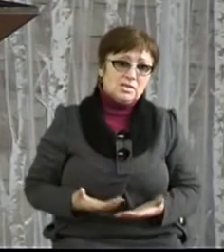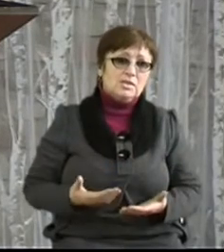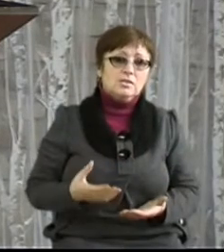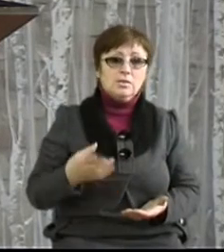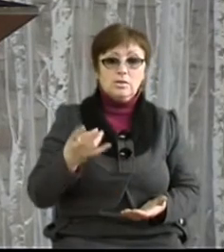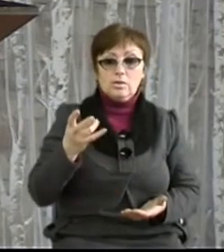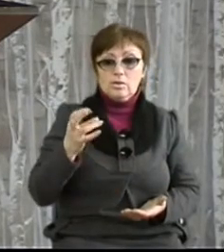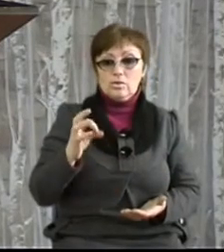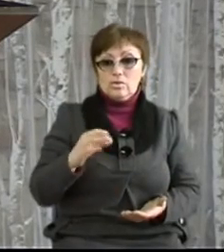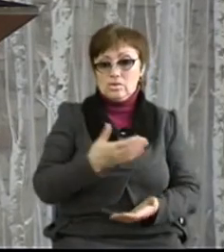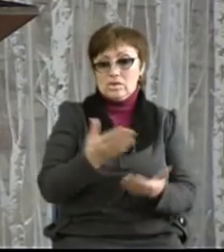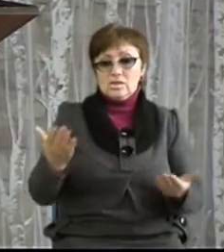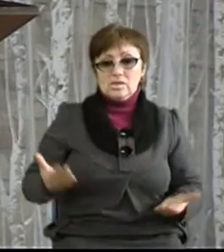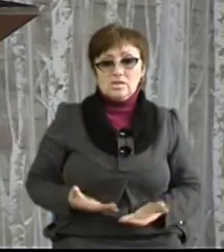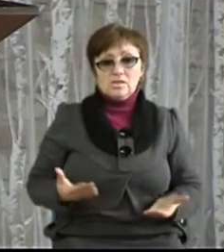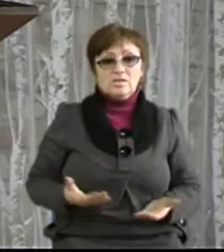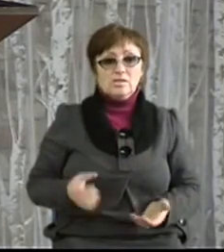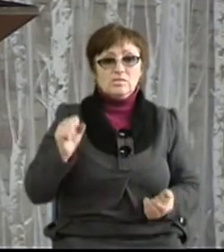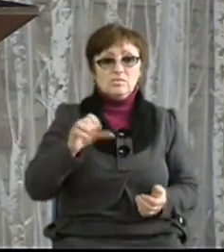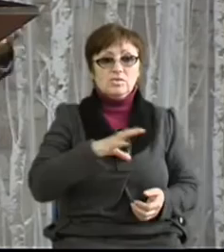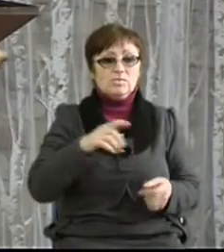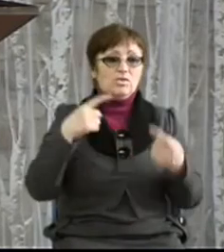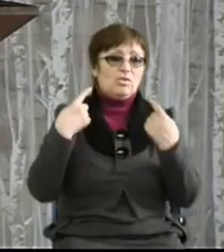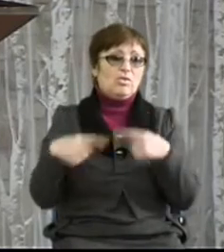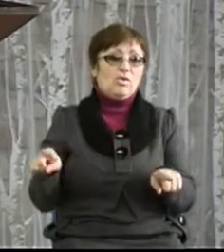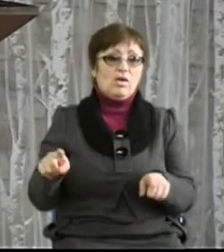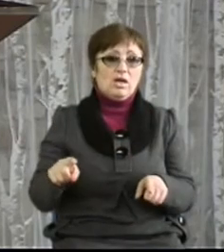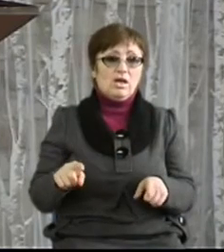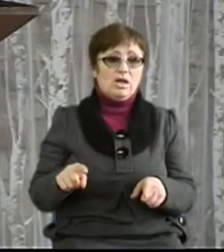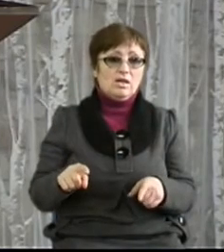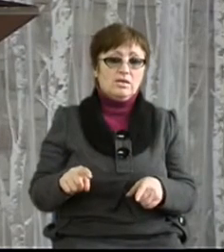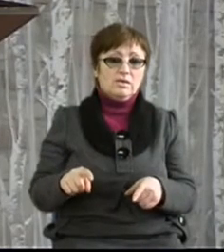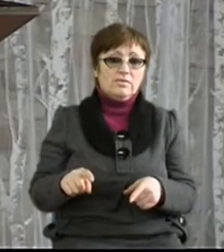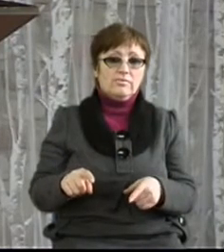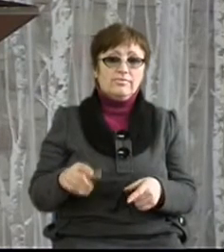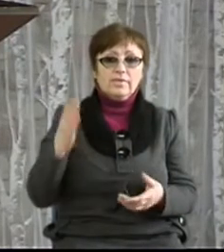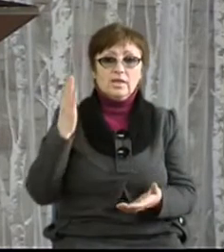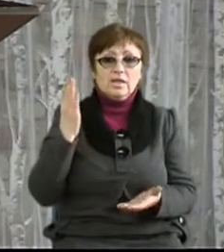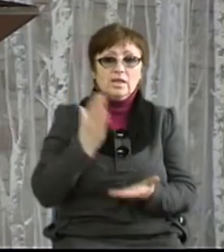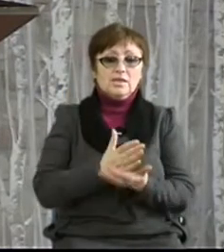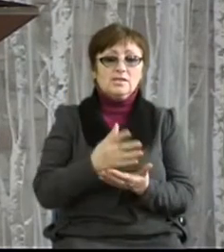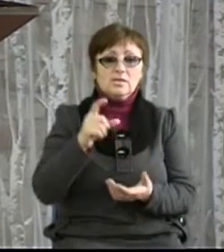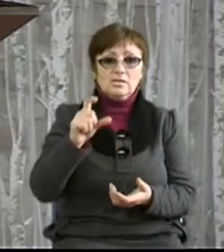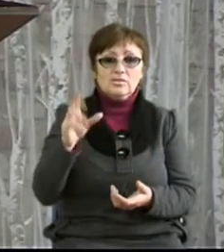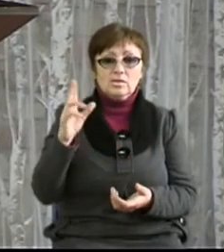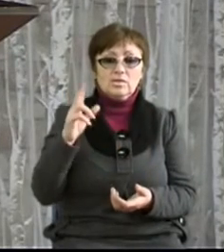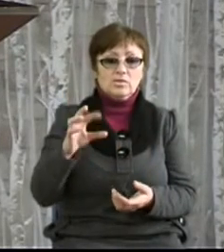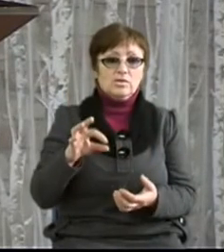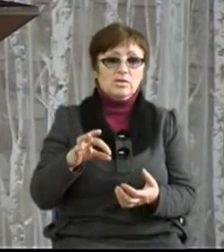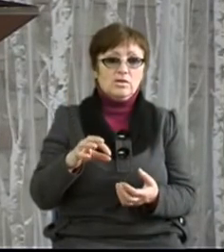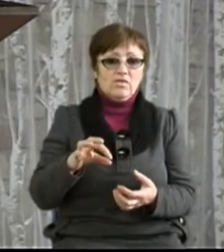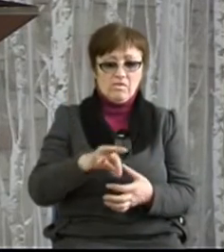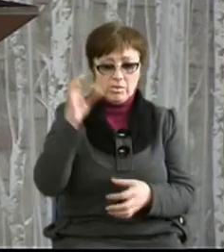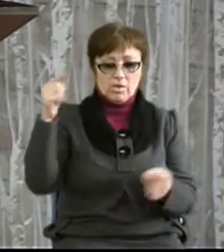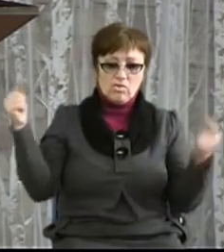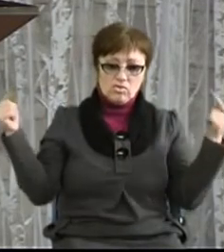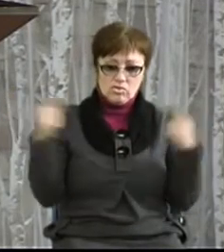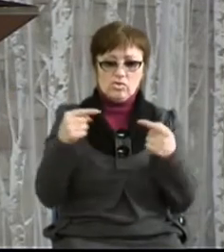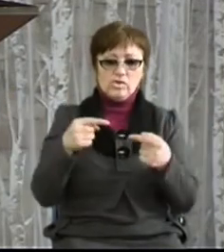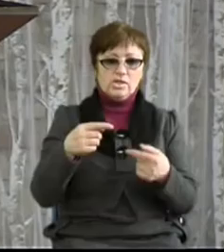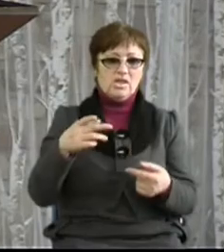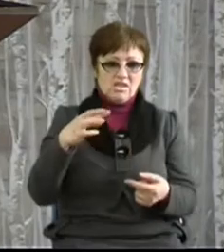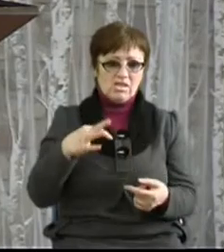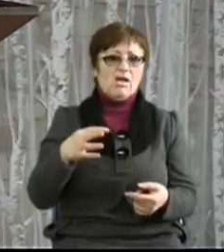но почему-то наша жизнь, она может быть совершенно другая. И есть люди, которые выбирают четко и конкретно: